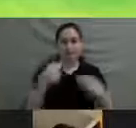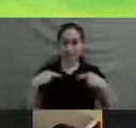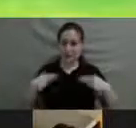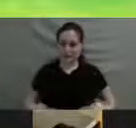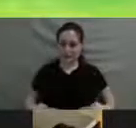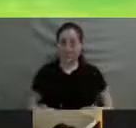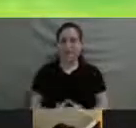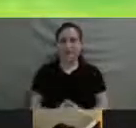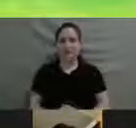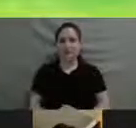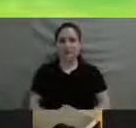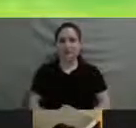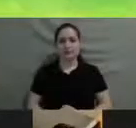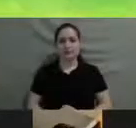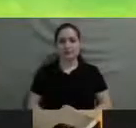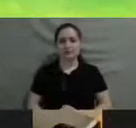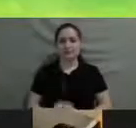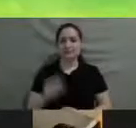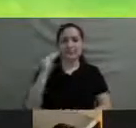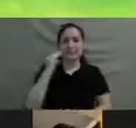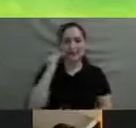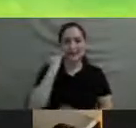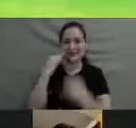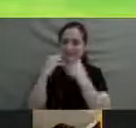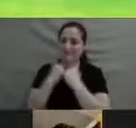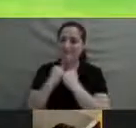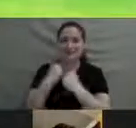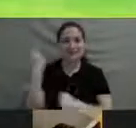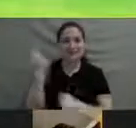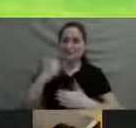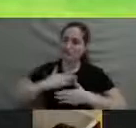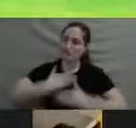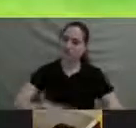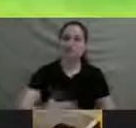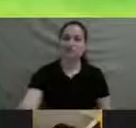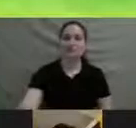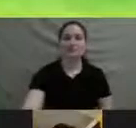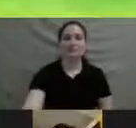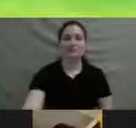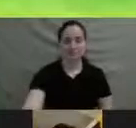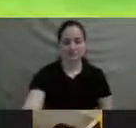Fundación Humanidad, nuestra querida Miguelina, que siempre ha estado dispuesta.